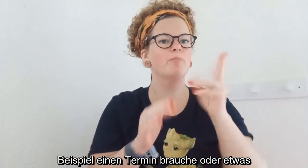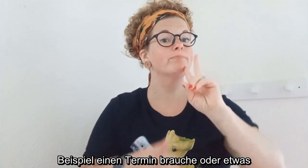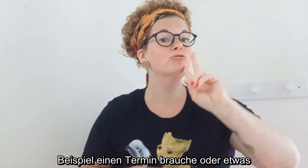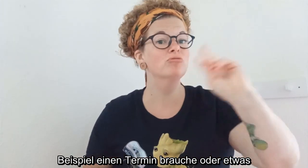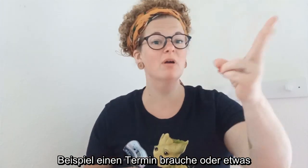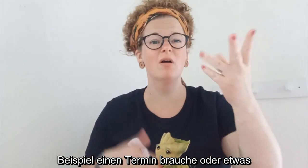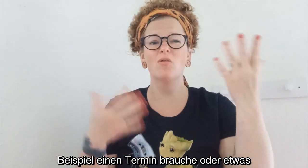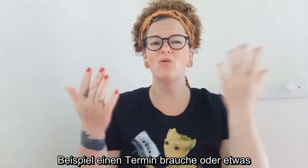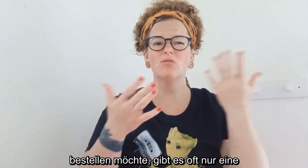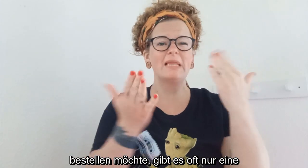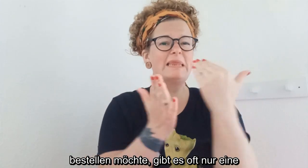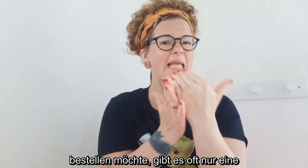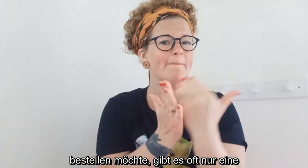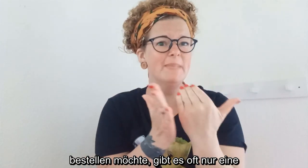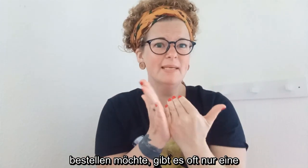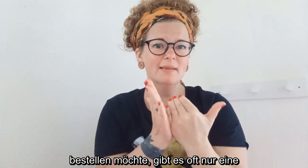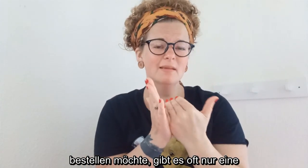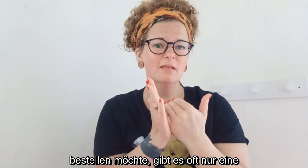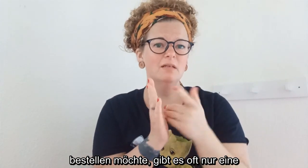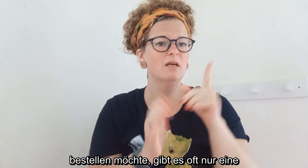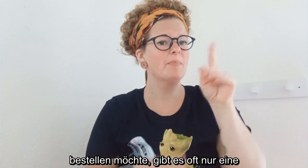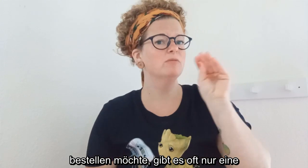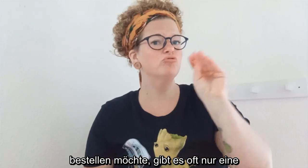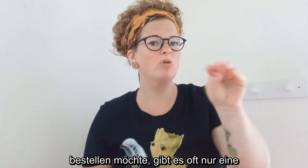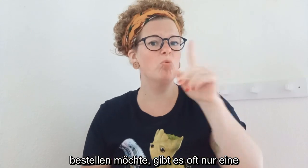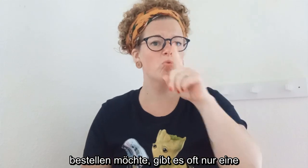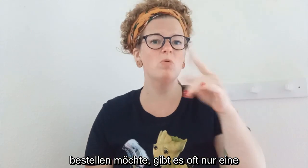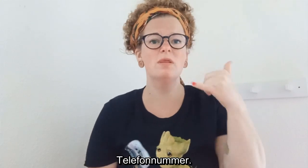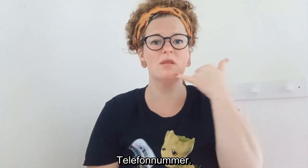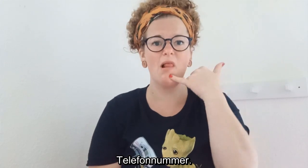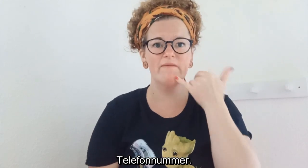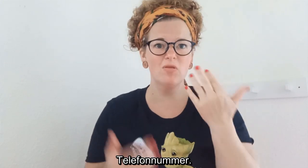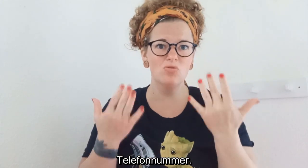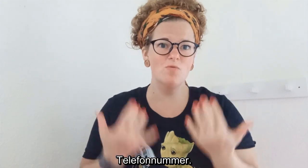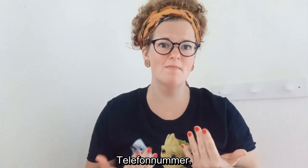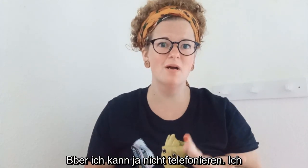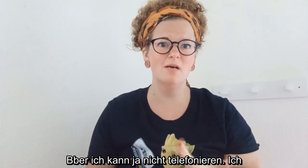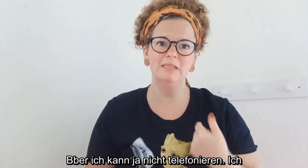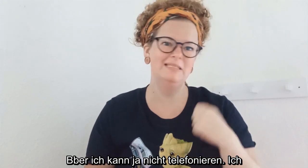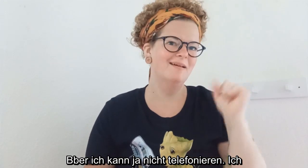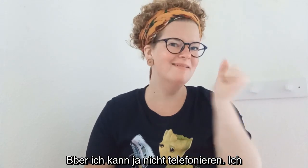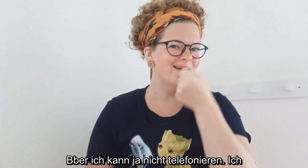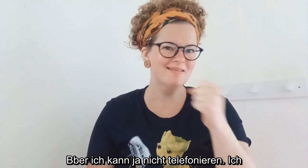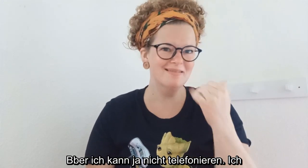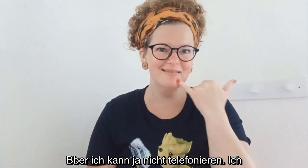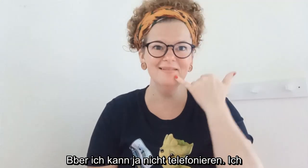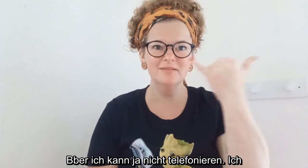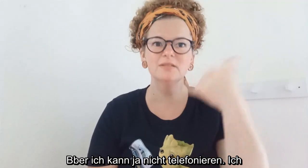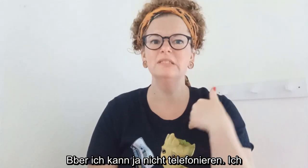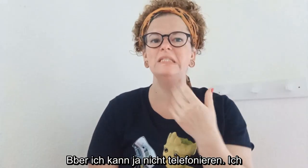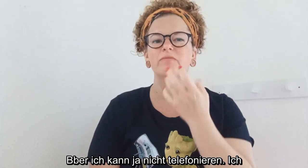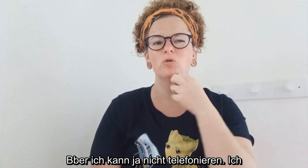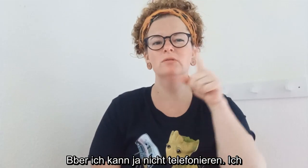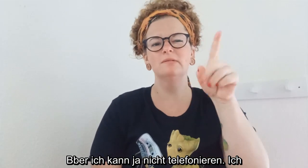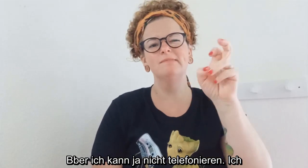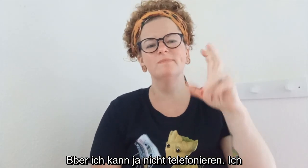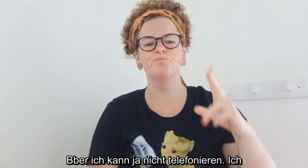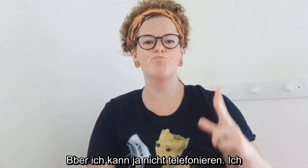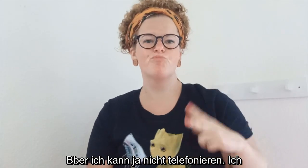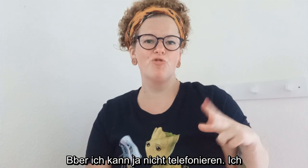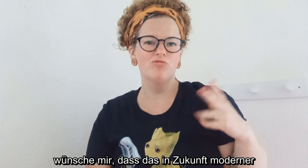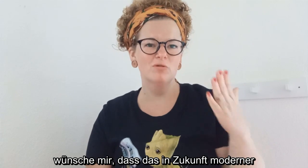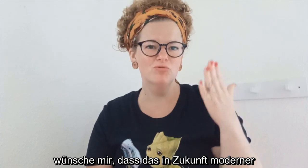brauche oder etwas bestellen möchte gibt es oft nur eine Telefonnummer Aber ich kann ja nicht telefonieren